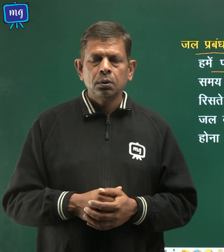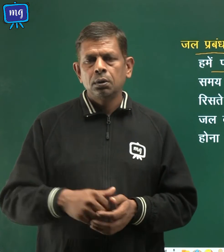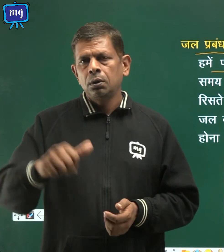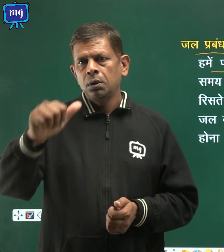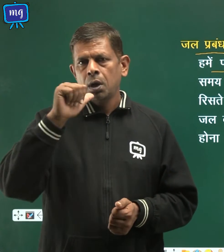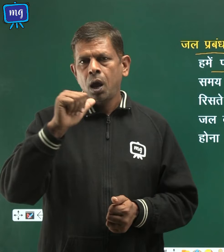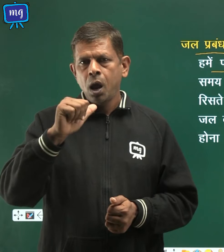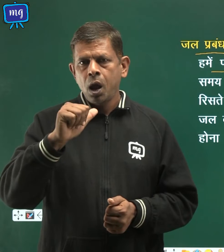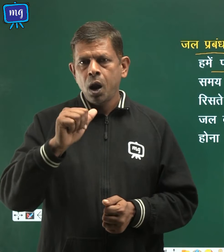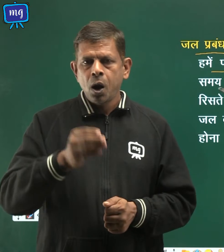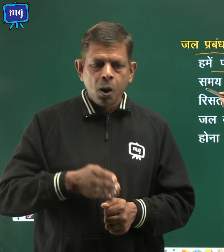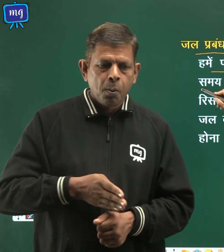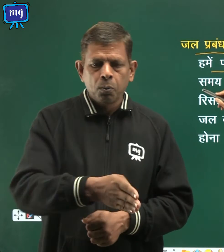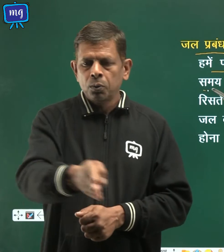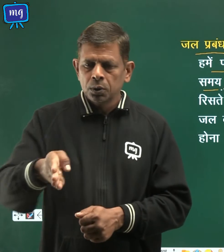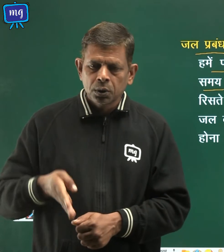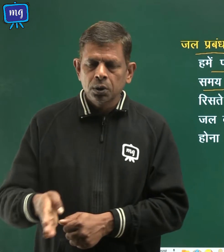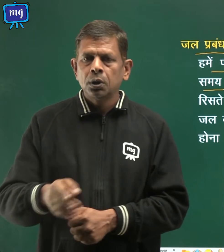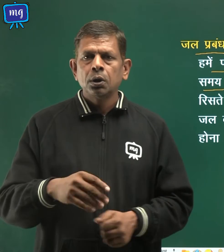जल आपूर्ति के समय